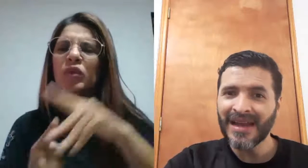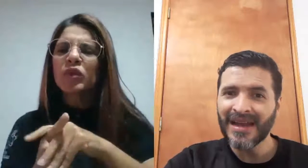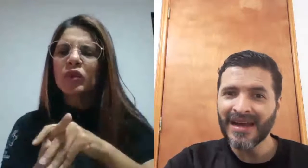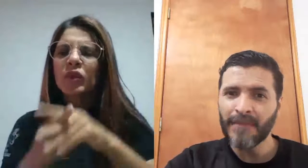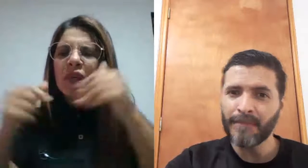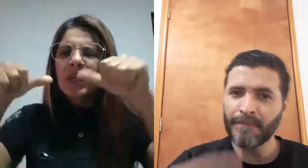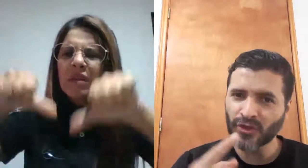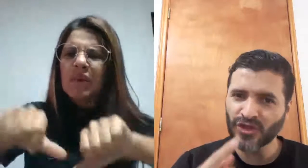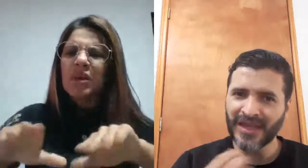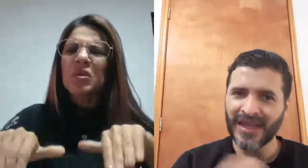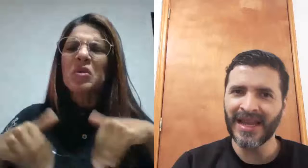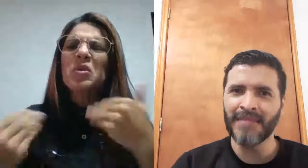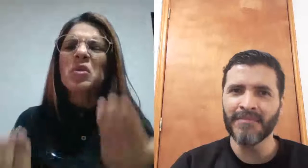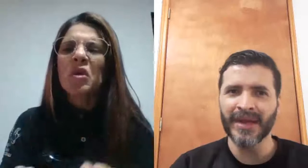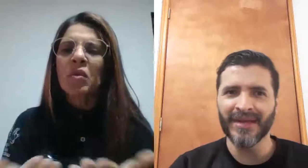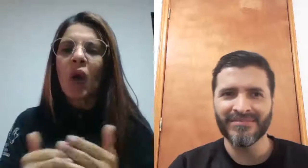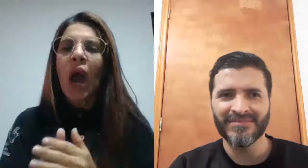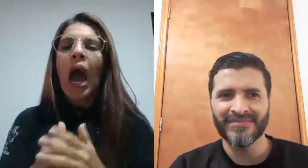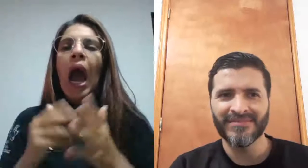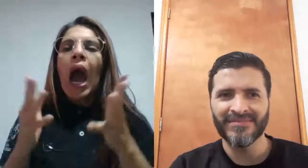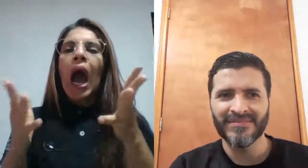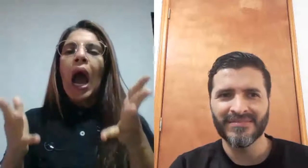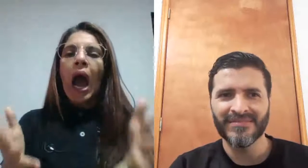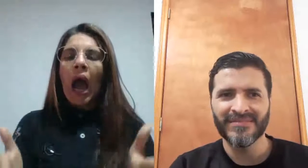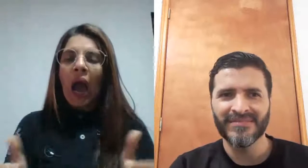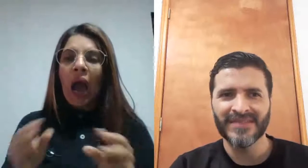El mal procede del hambre,